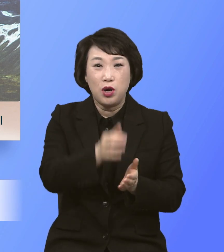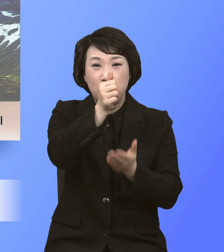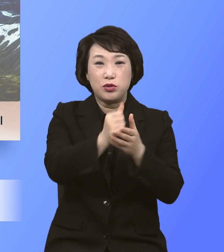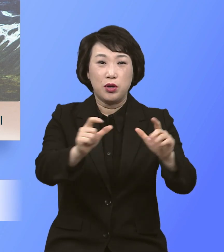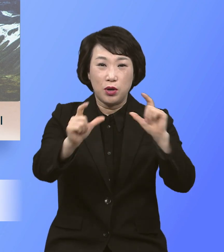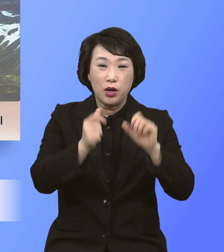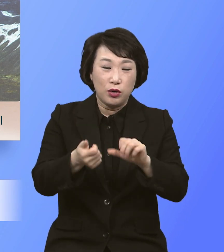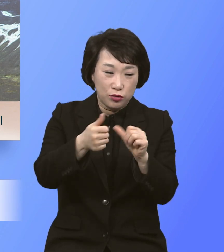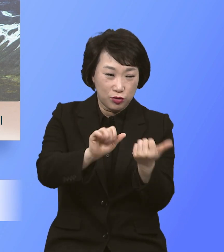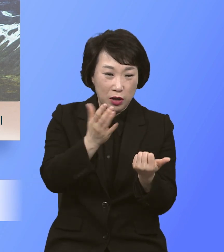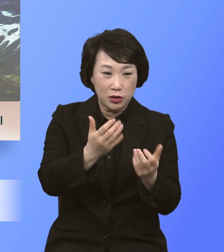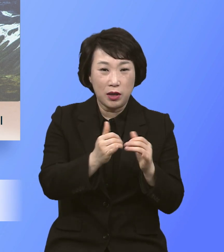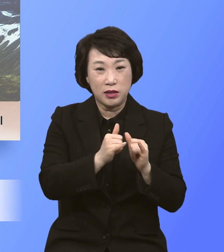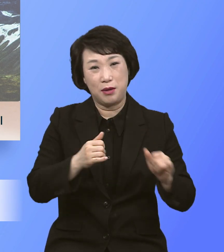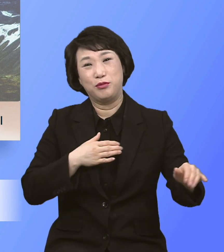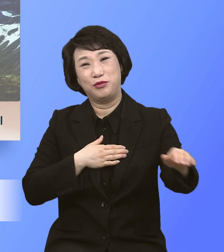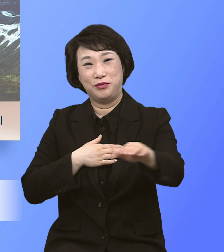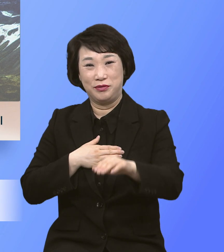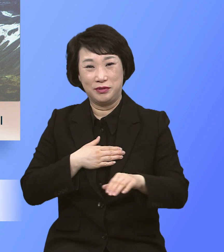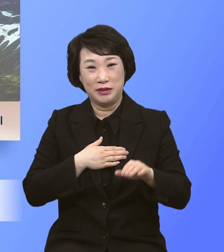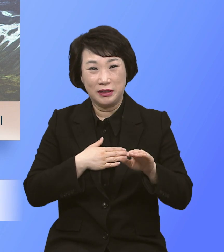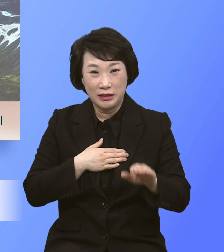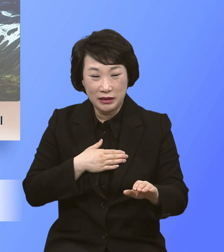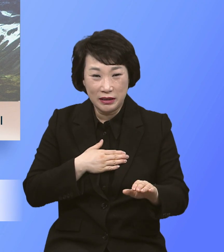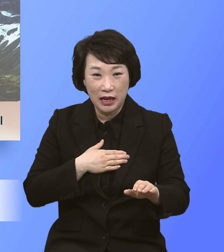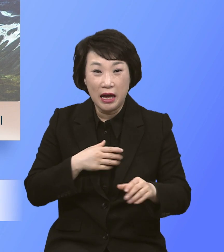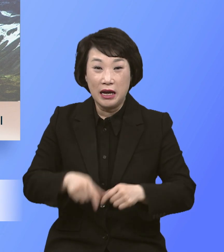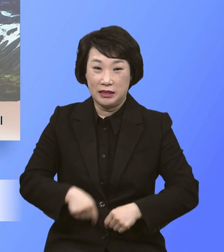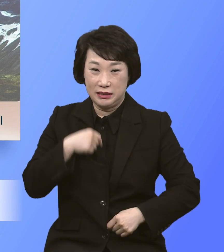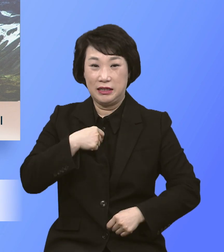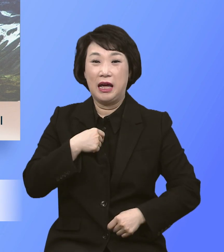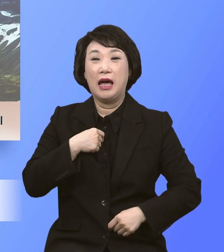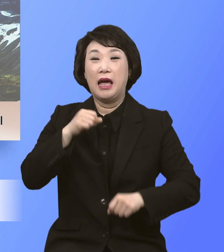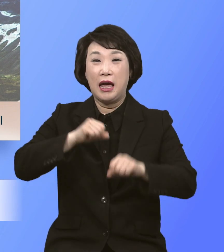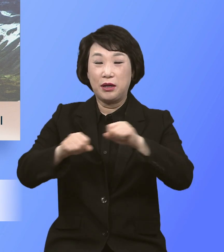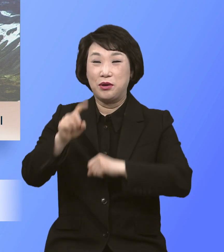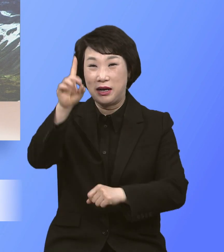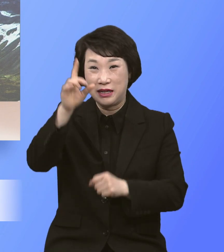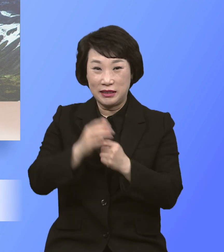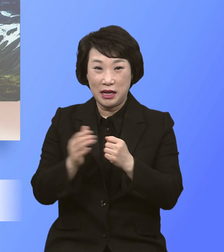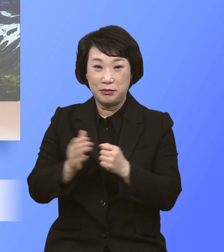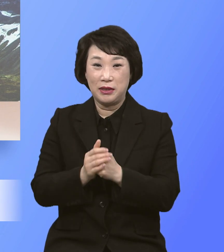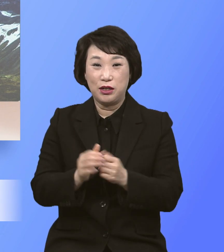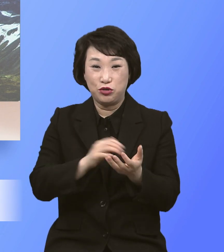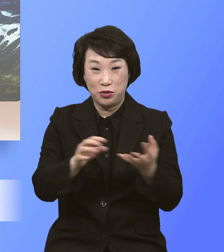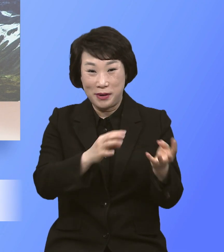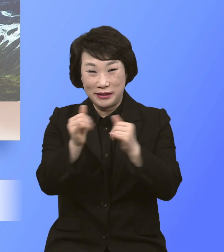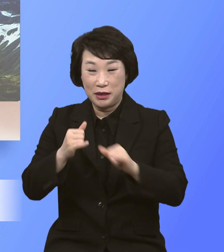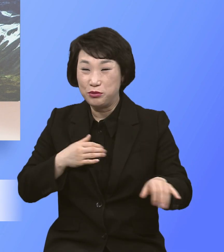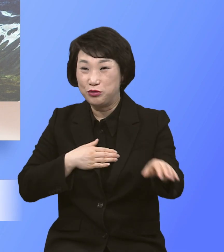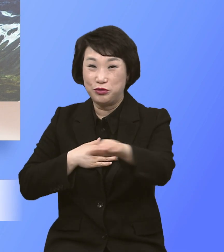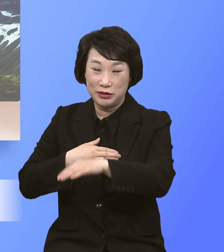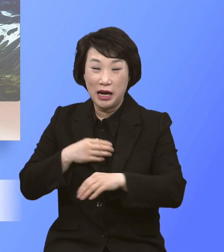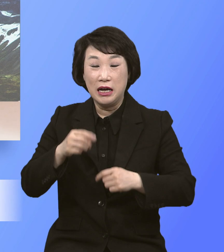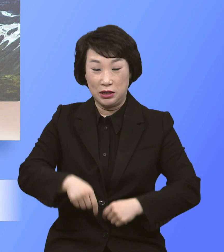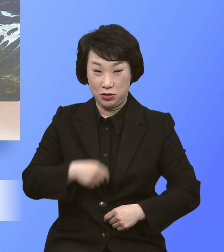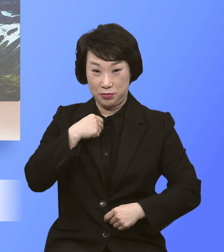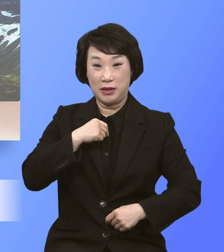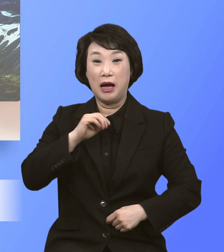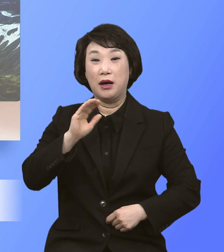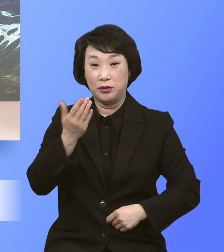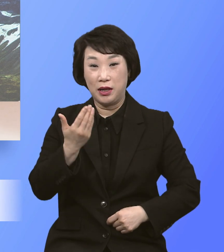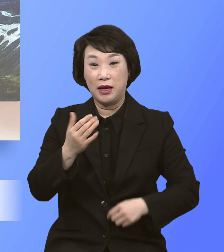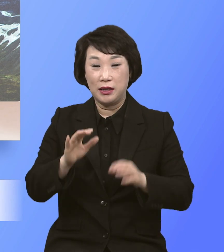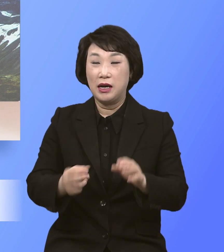되어 죽게 된 자가 된 것이라는 것입니다. 의의 한 행동으로 말미암아 많은 사람의 의롭다함을